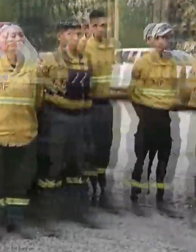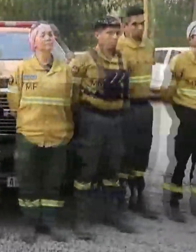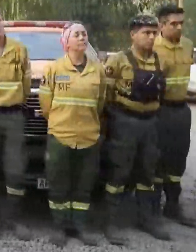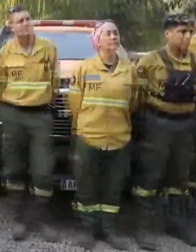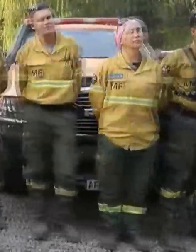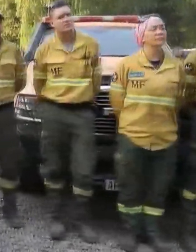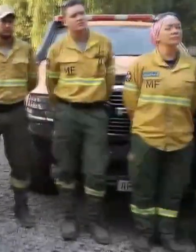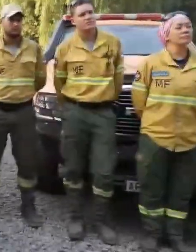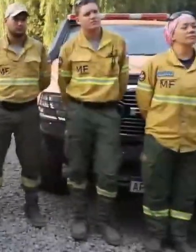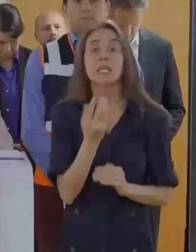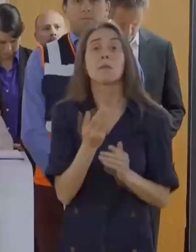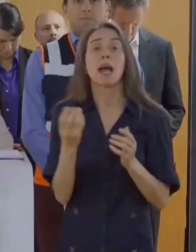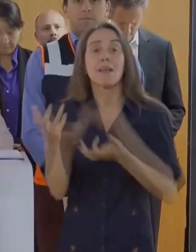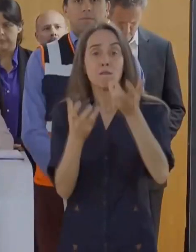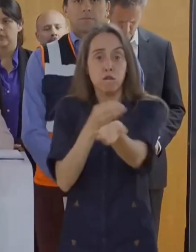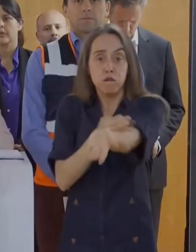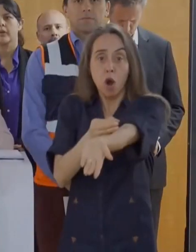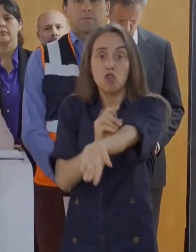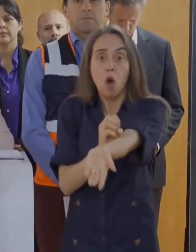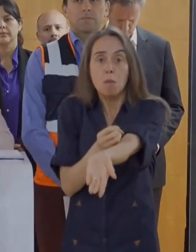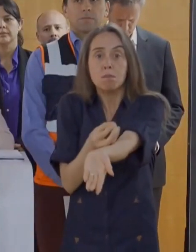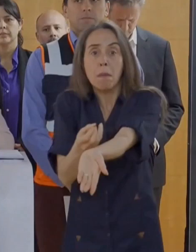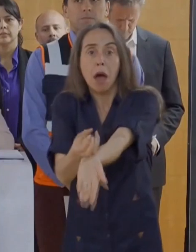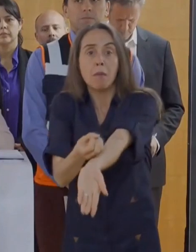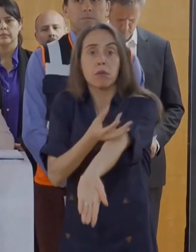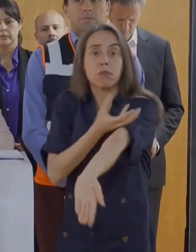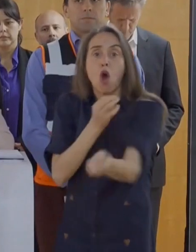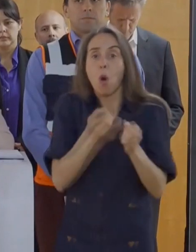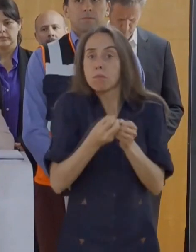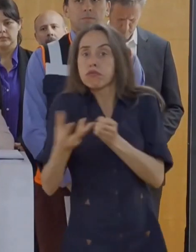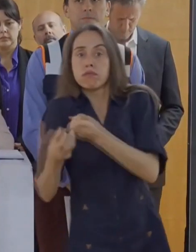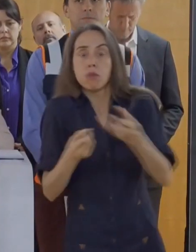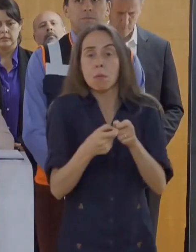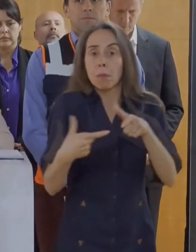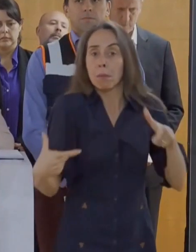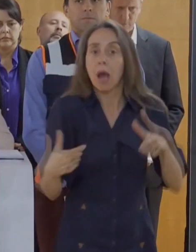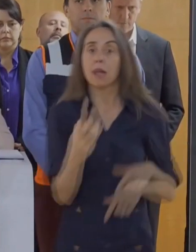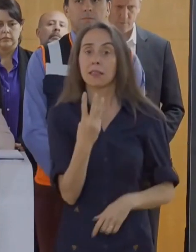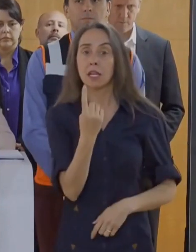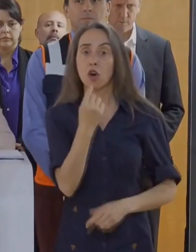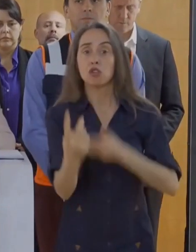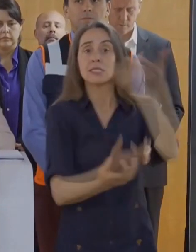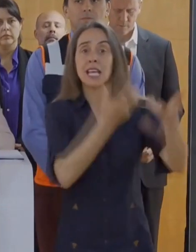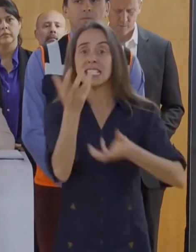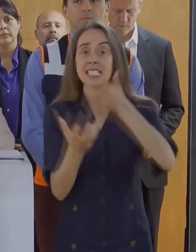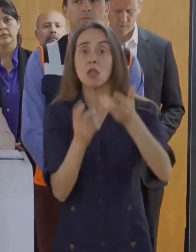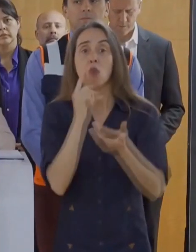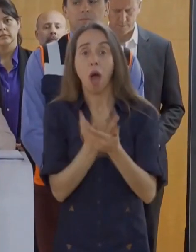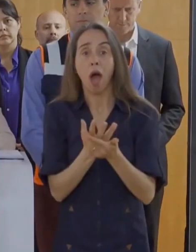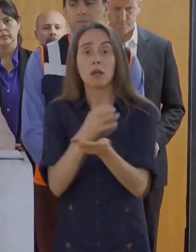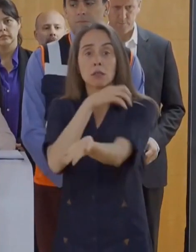capital respectivamente. La situación que tenemos hoy día es de 311 incendios a nivel